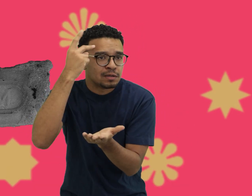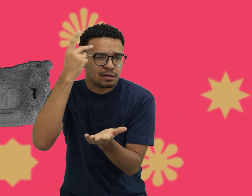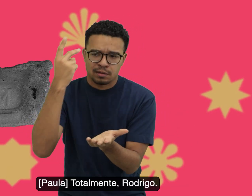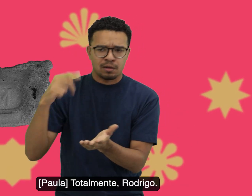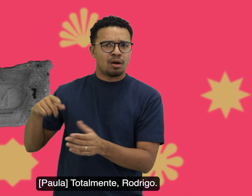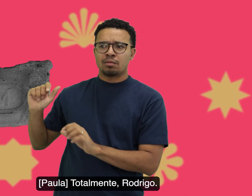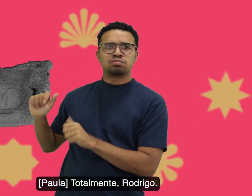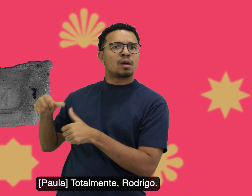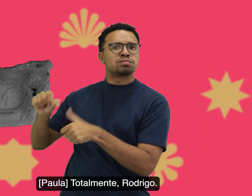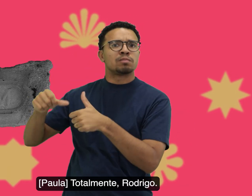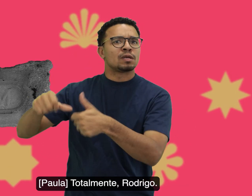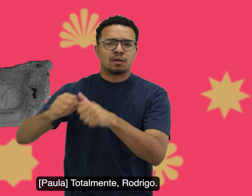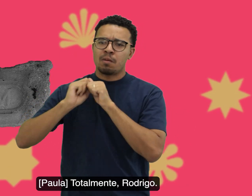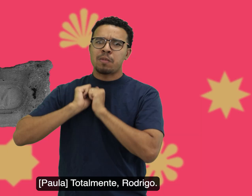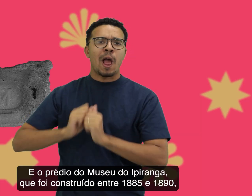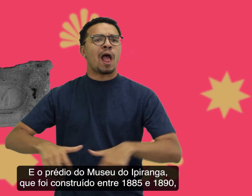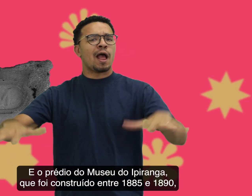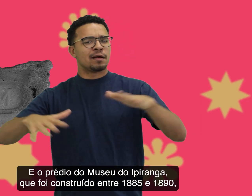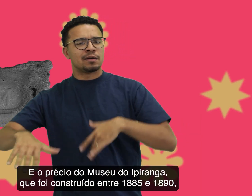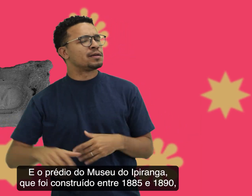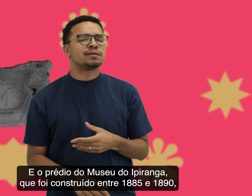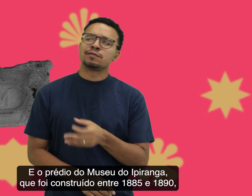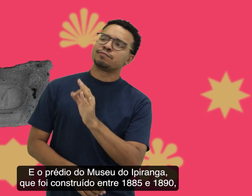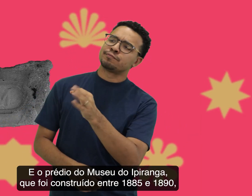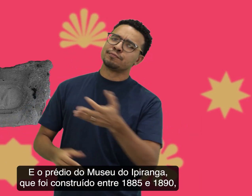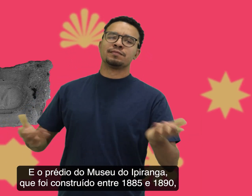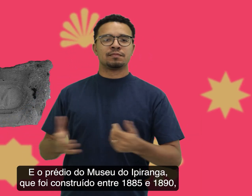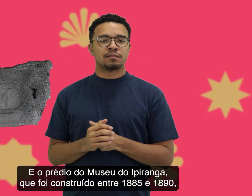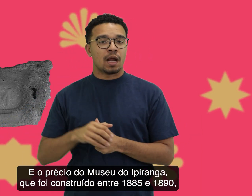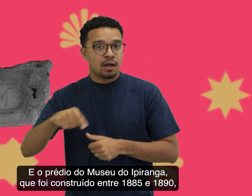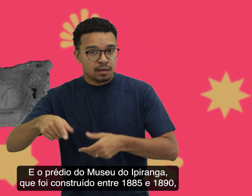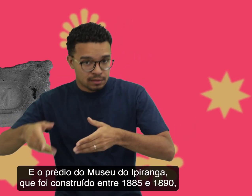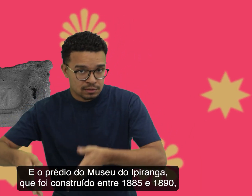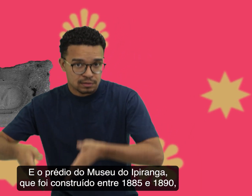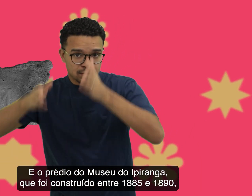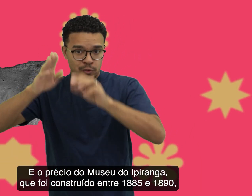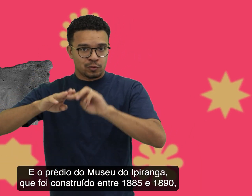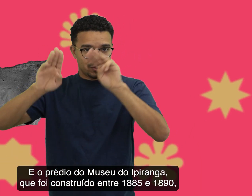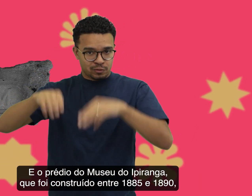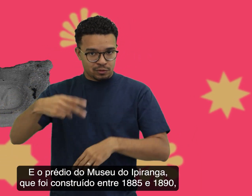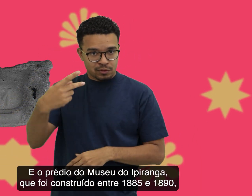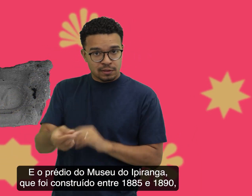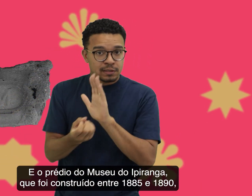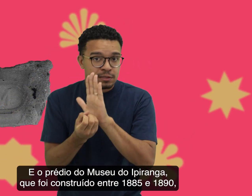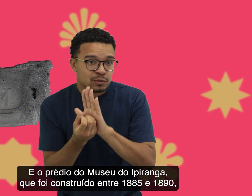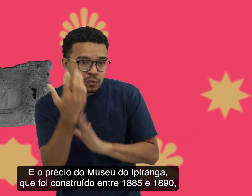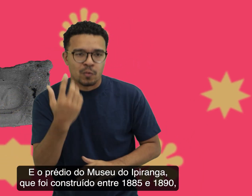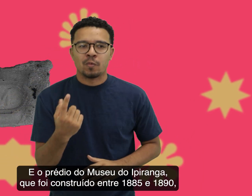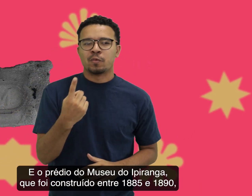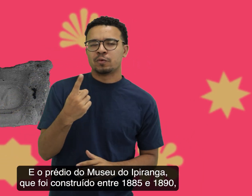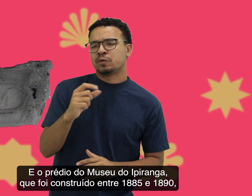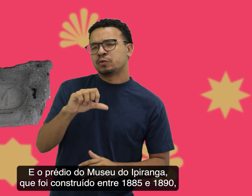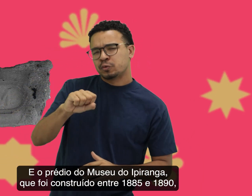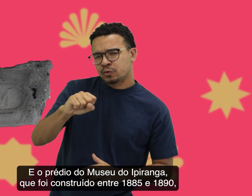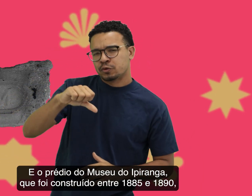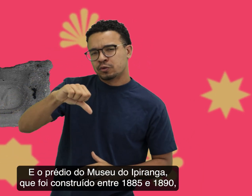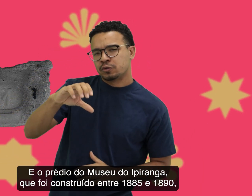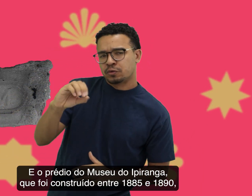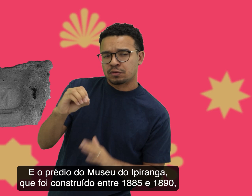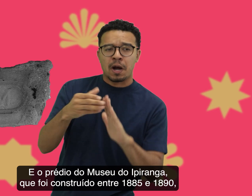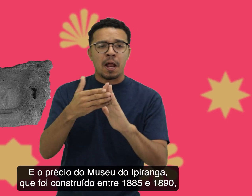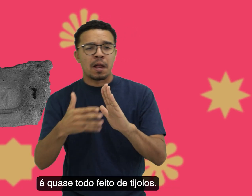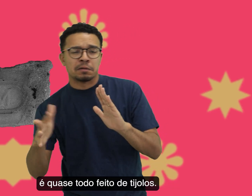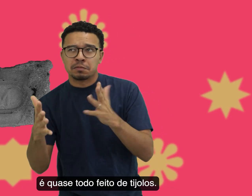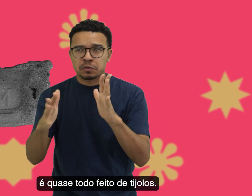moldando e expandindo, né? Totalmente, Rodrigo. E o prédio do Museu do Ipiranga, que foi construído entre 1885